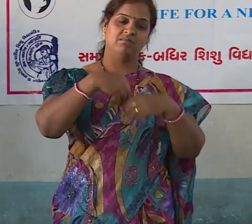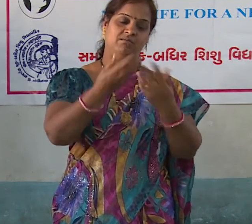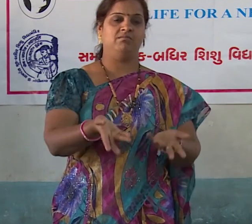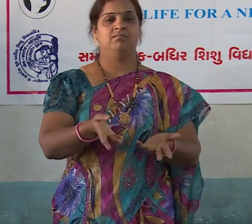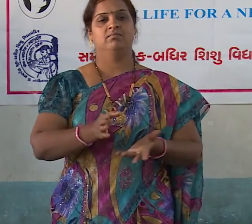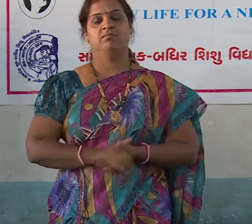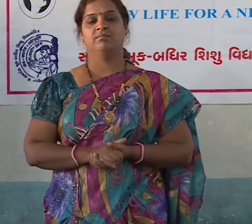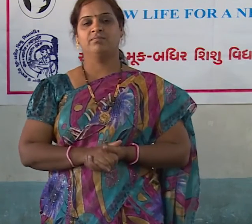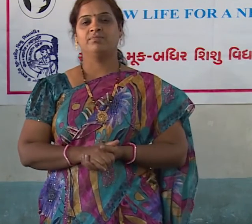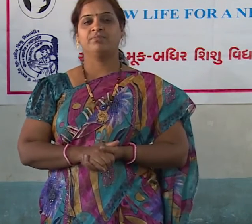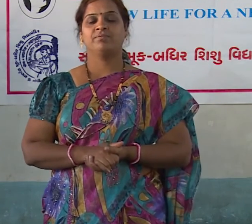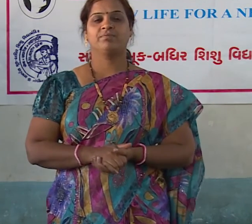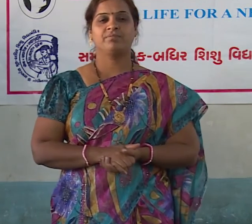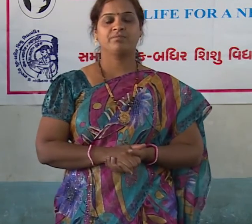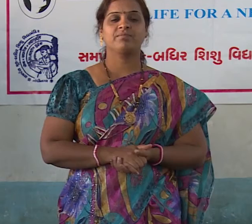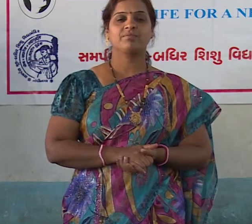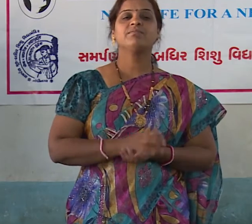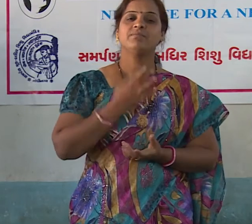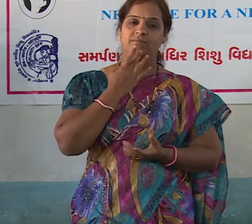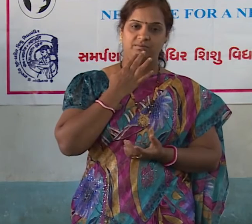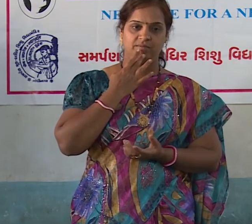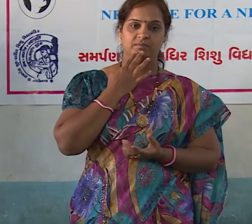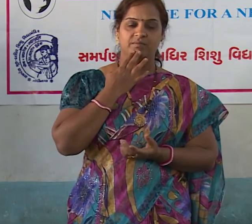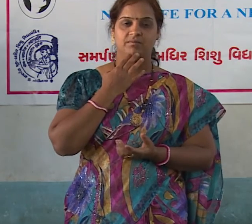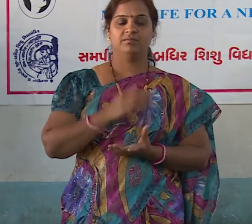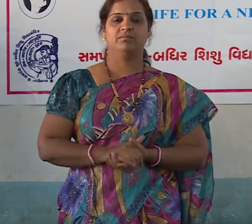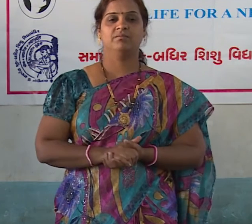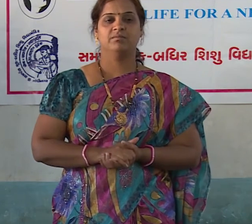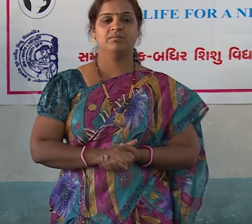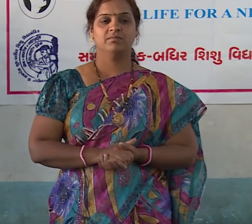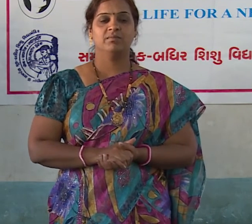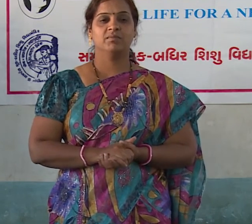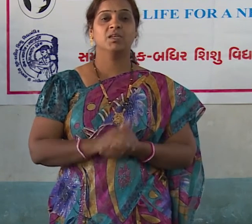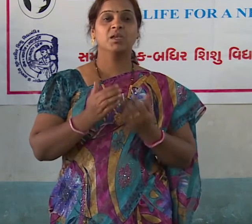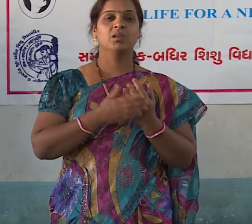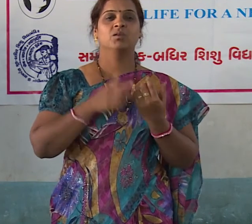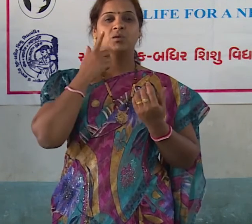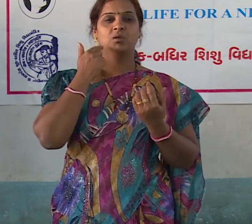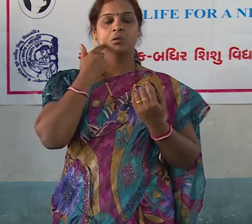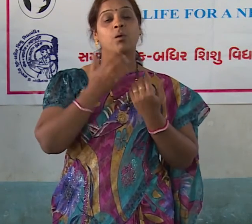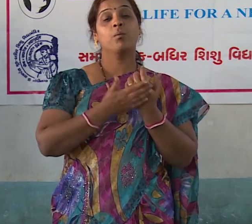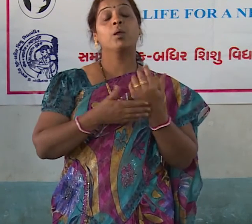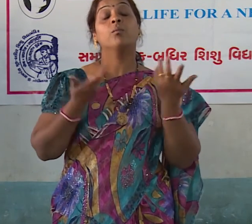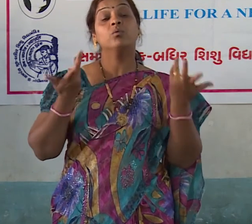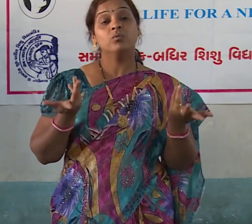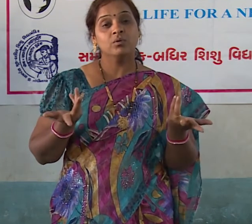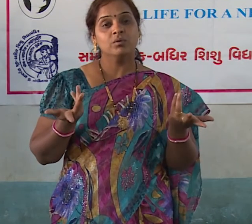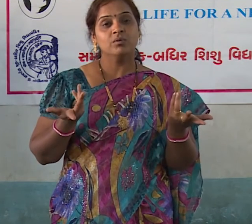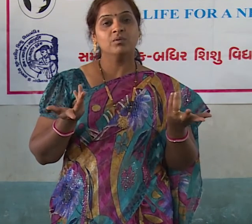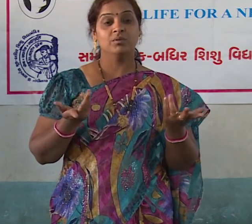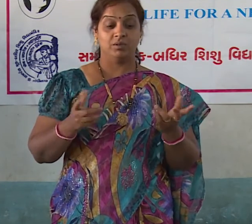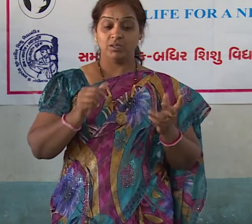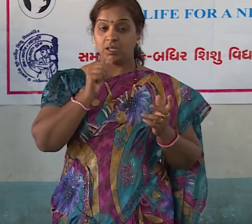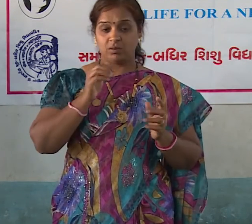महाराज आपने एक प्रश्न पूछा था, पुत्र प्रेम क्या होता है, बस ये आपको उत्तर देना था, यही है